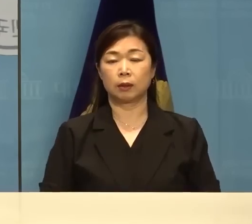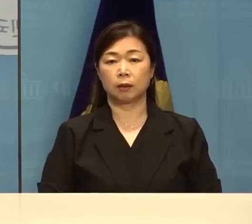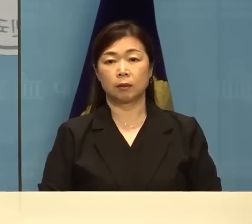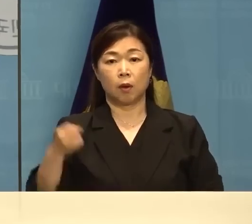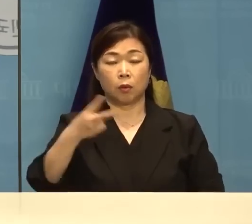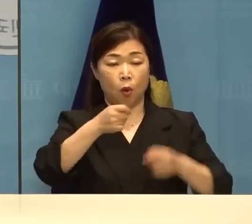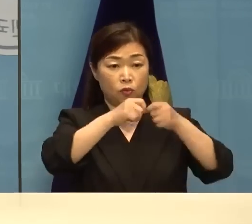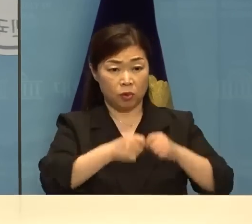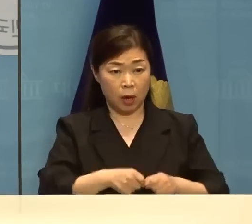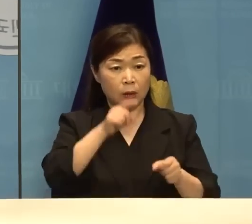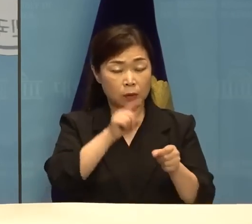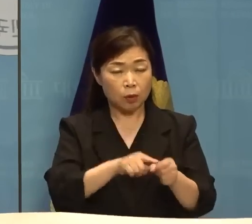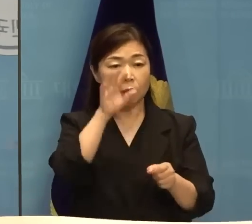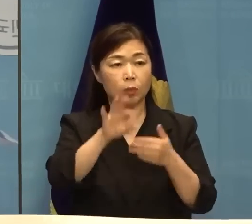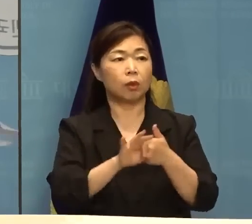구체적으로